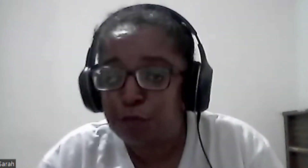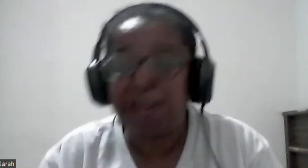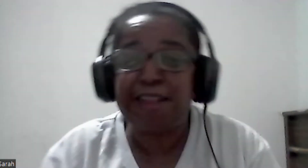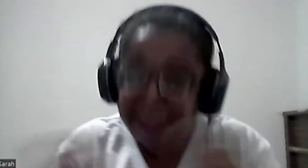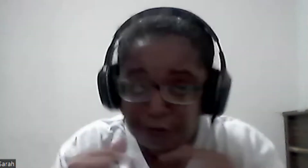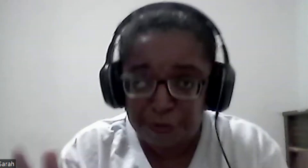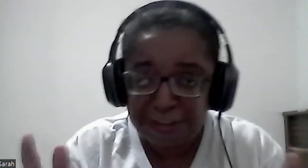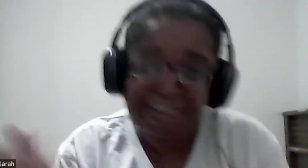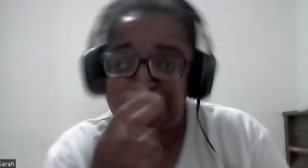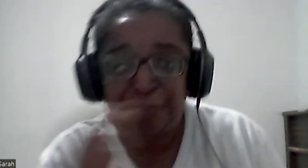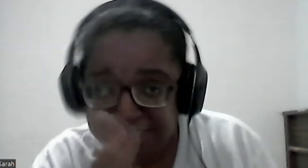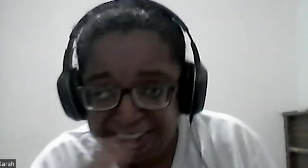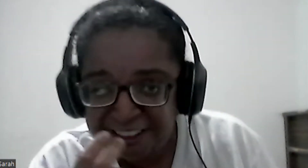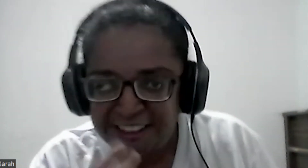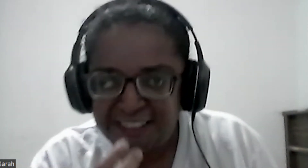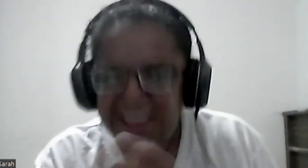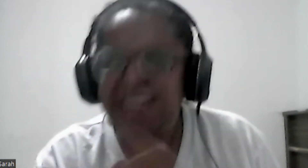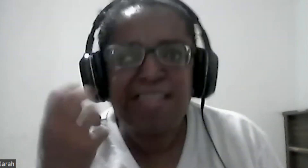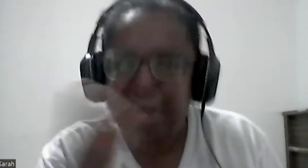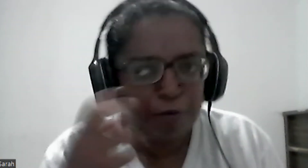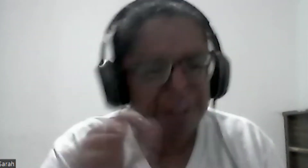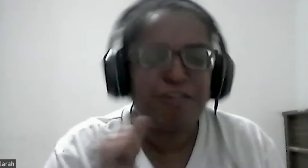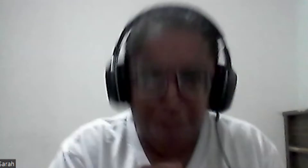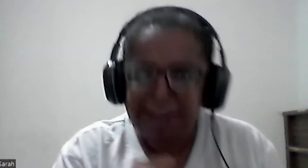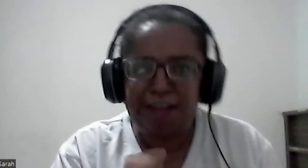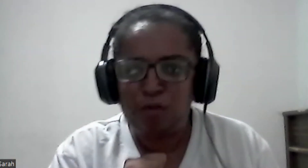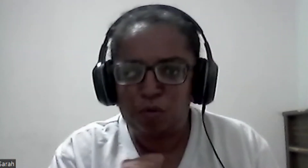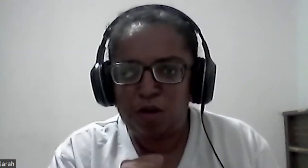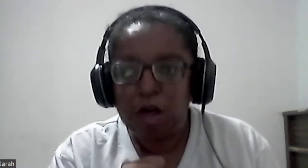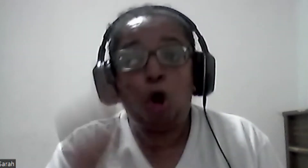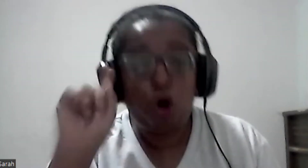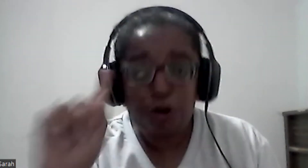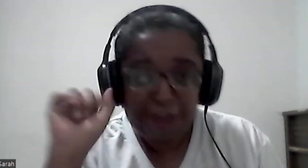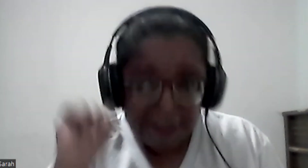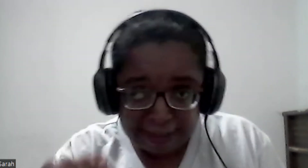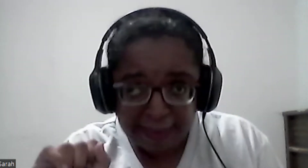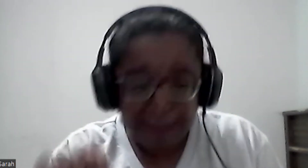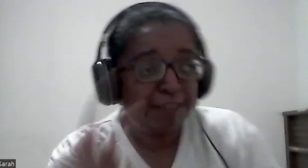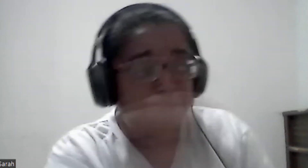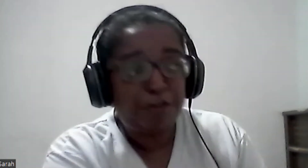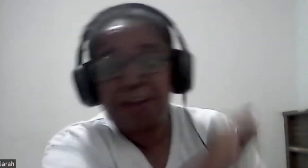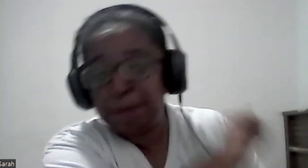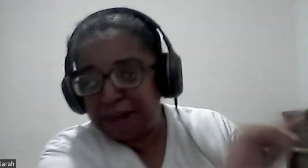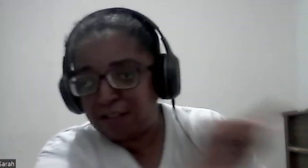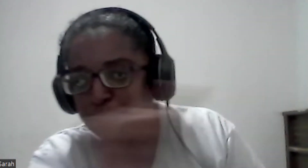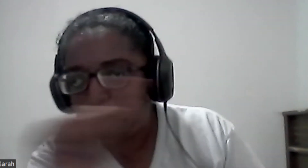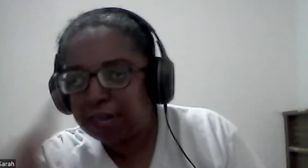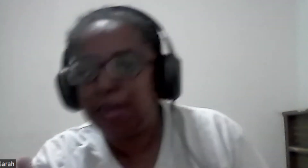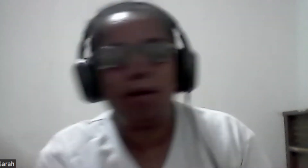Vocês acham que eles não lê? Eles sabem o que vocês estão falando. Outro detalhe, as pessoas que passam por aqui,